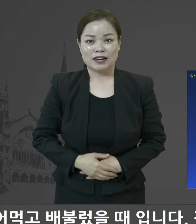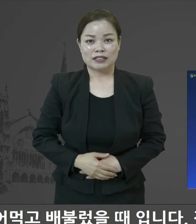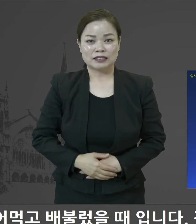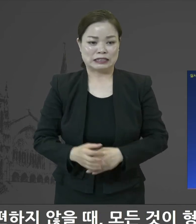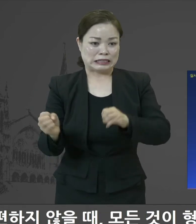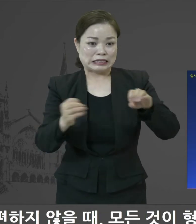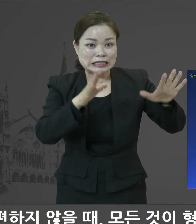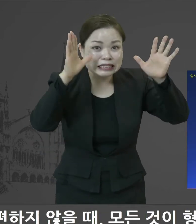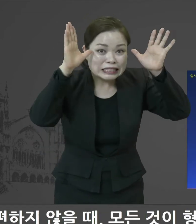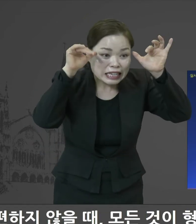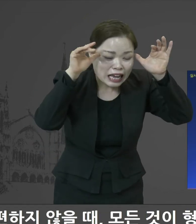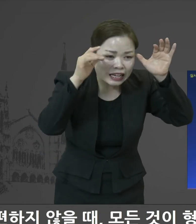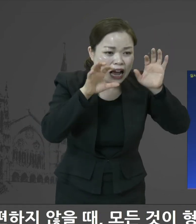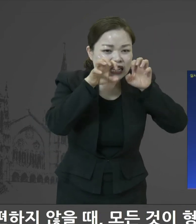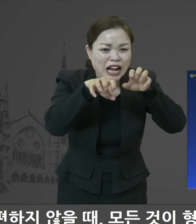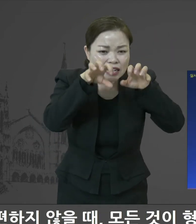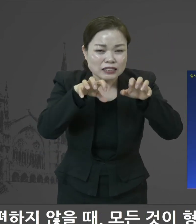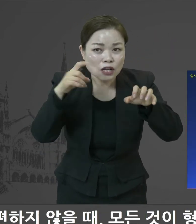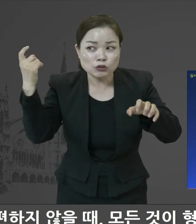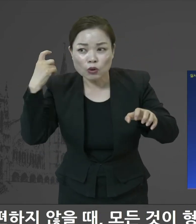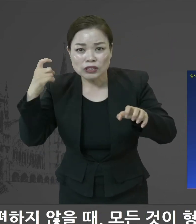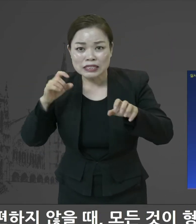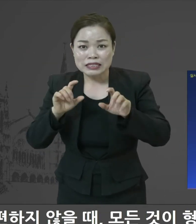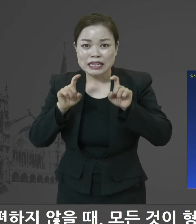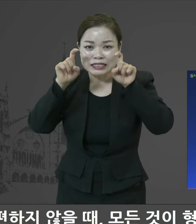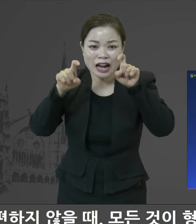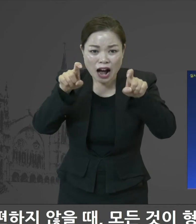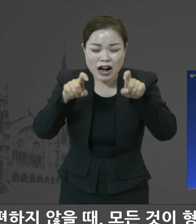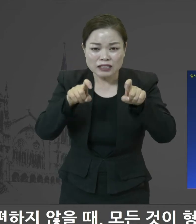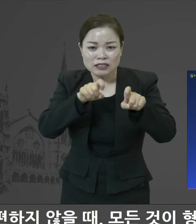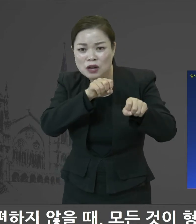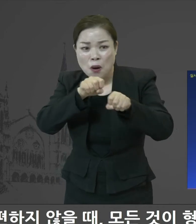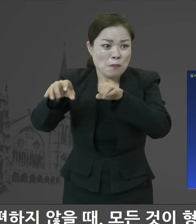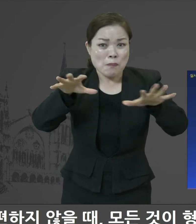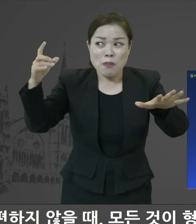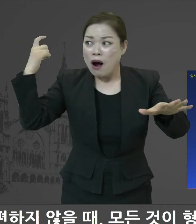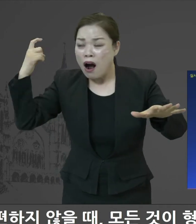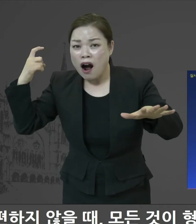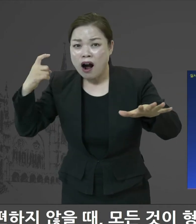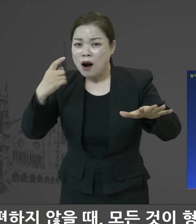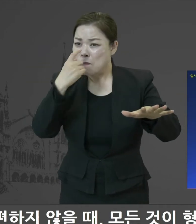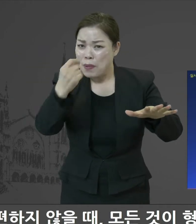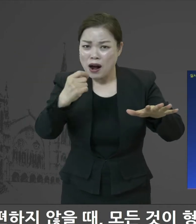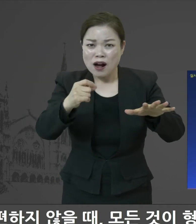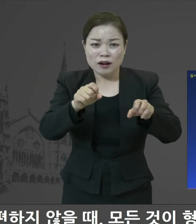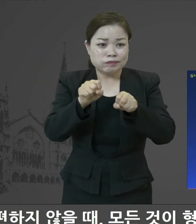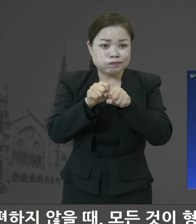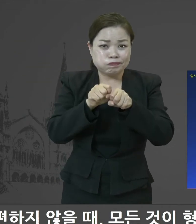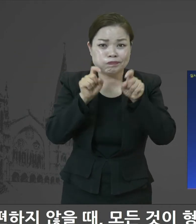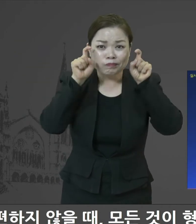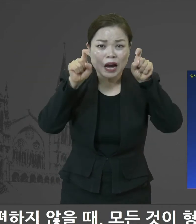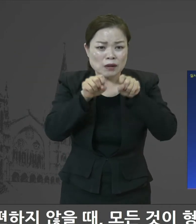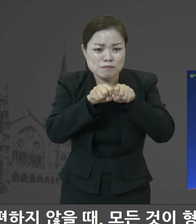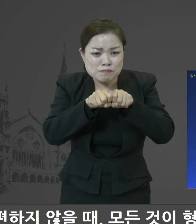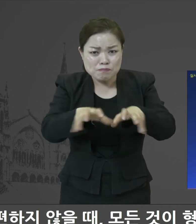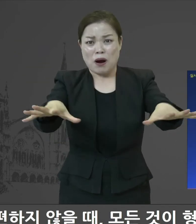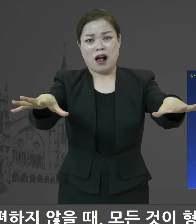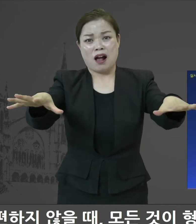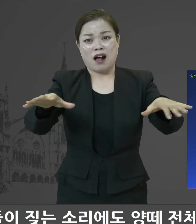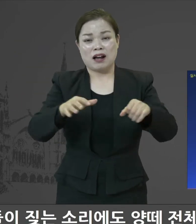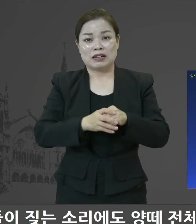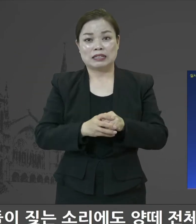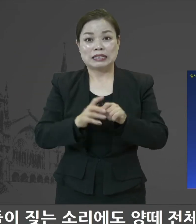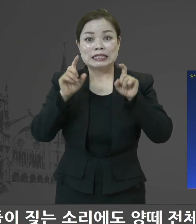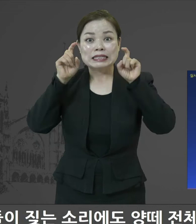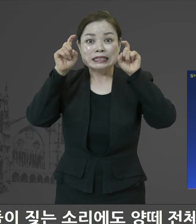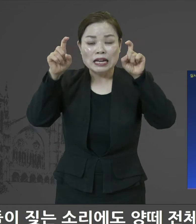유기견들이 짖는 작은 소리에도 양떼 전체가 이리저리 사납게 뛰며 삽시간에 흩어질 정도로